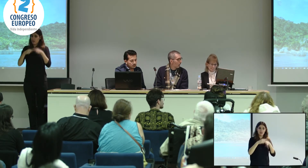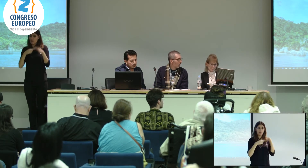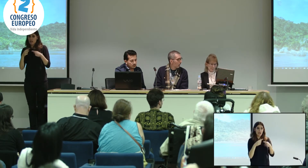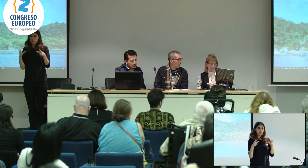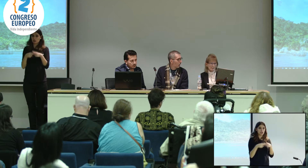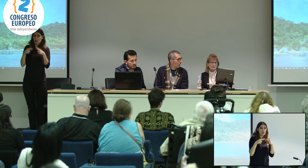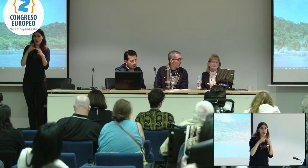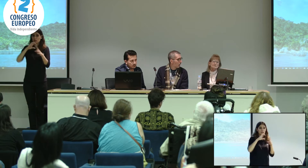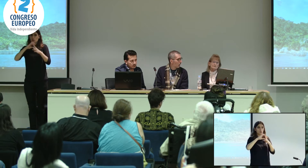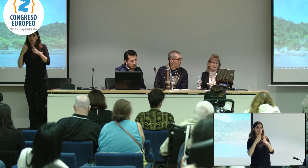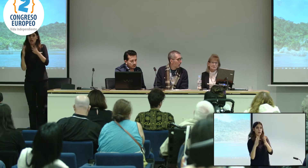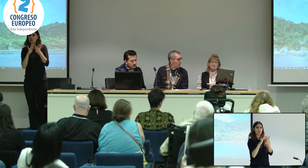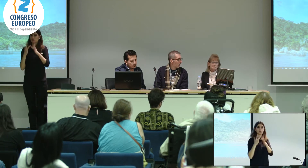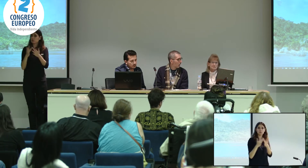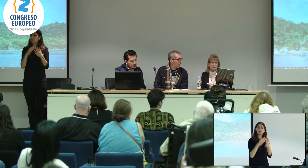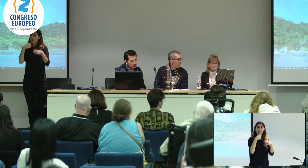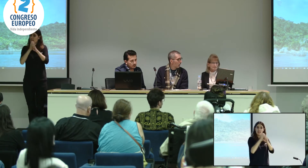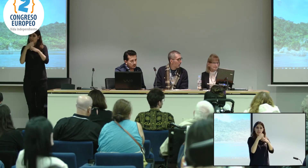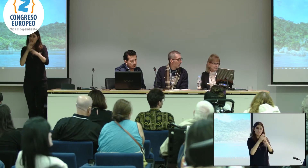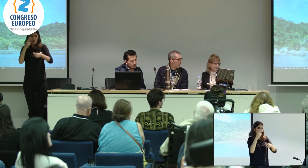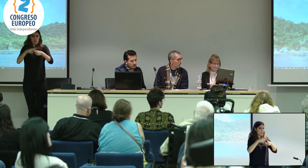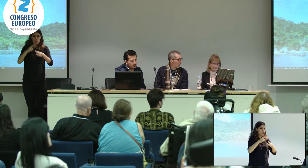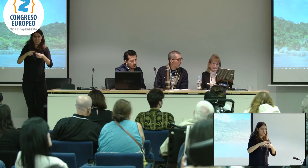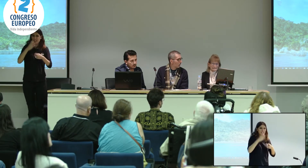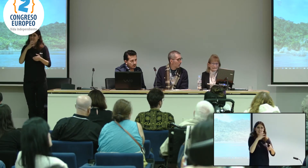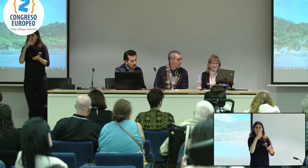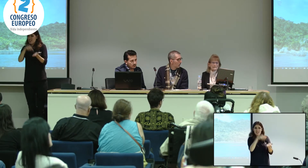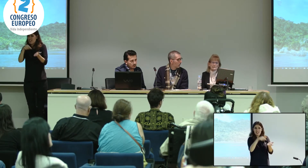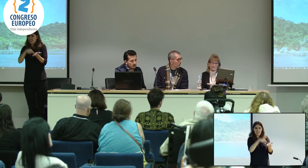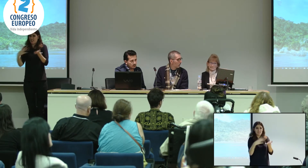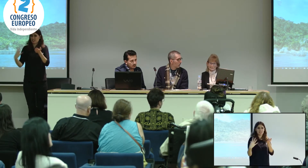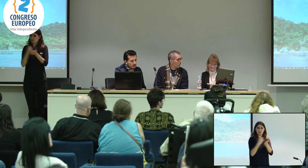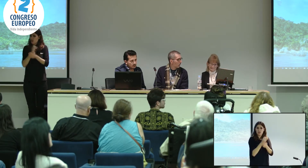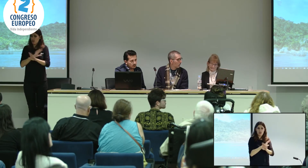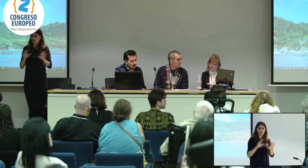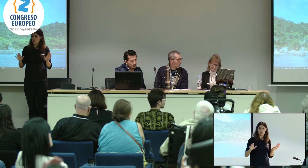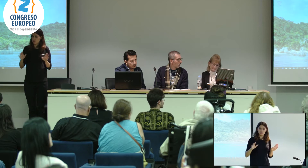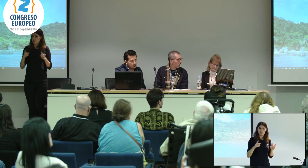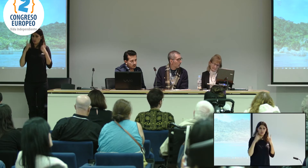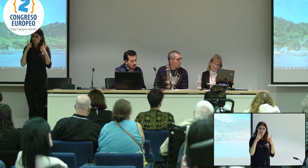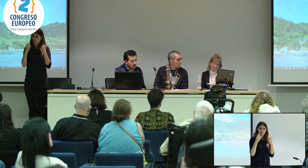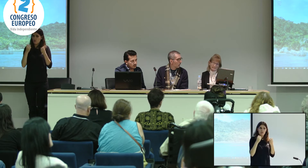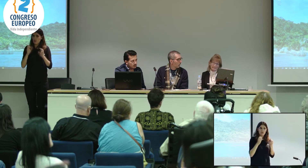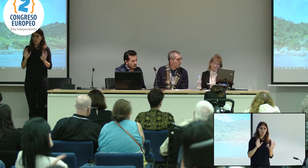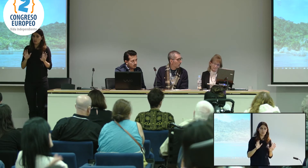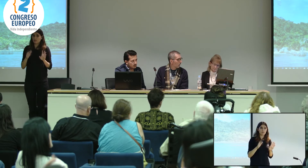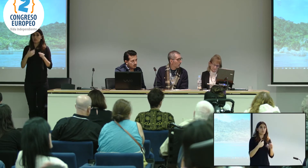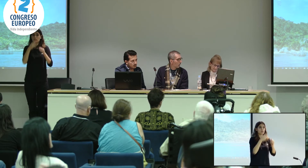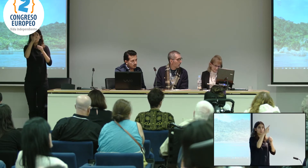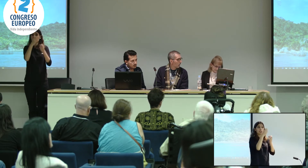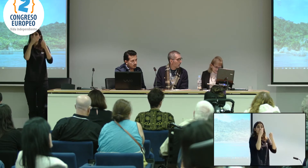sociales, culturales, científicas, políticas, reivindicativas y hasta de ocio muy intensas. Gracias a